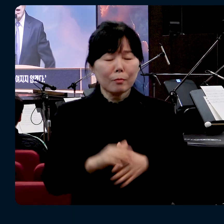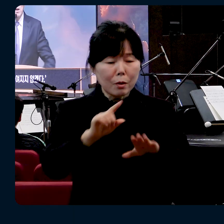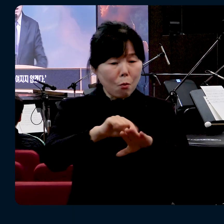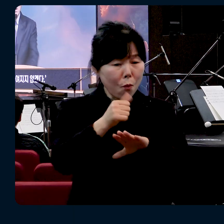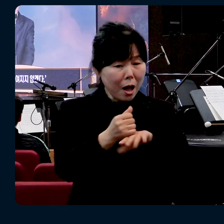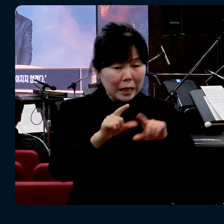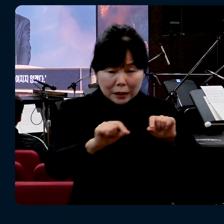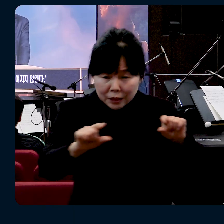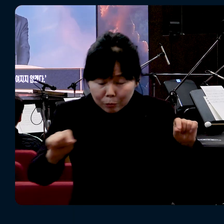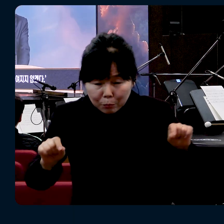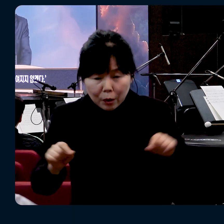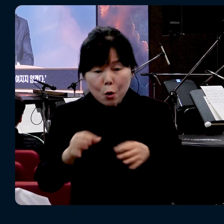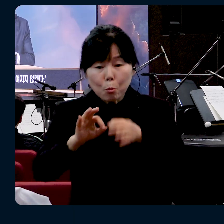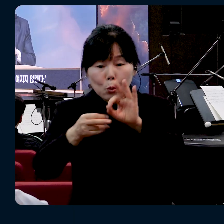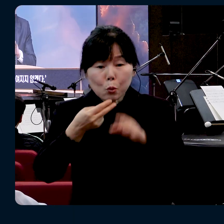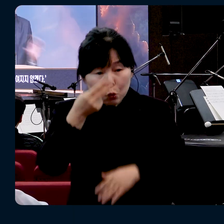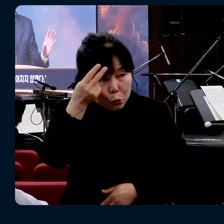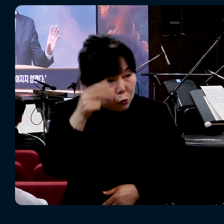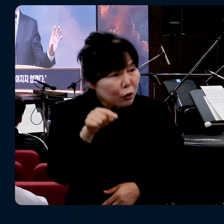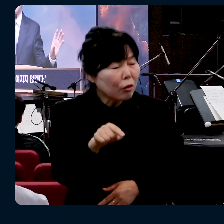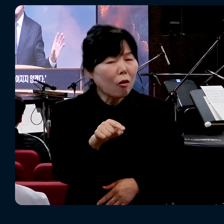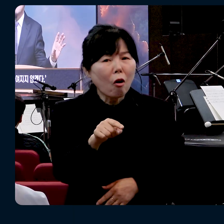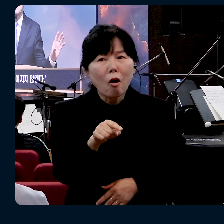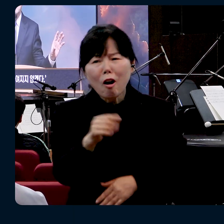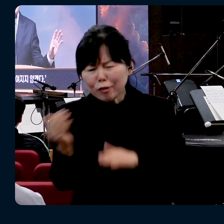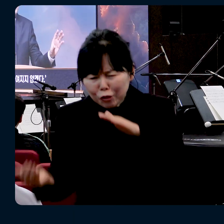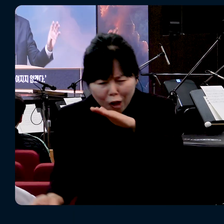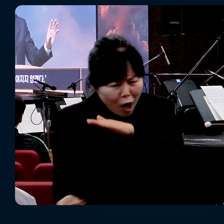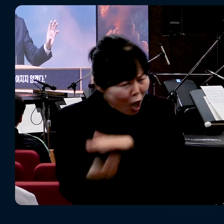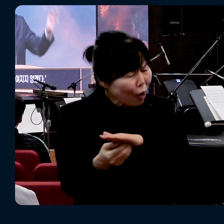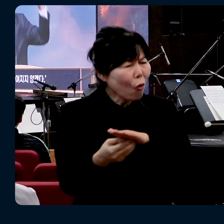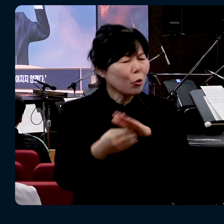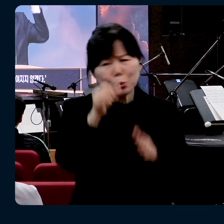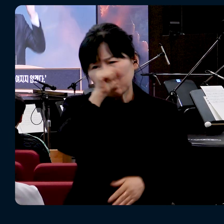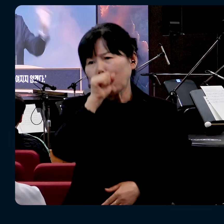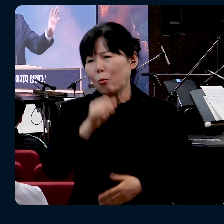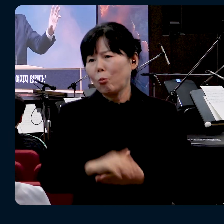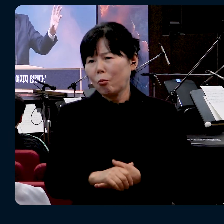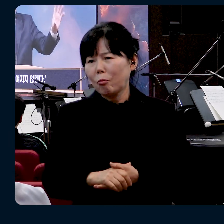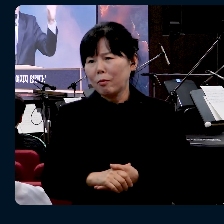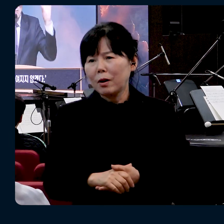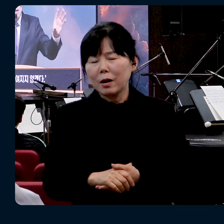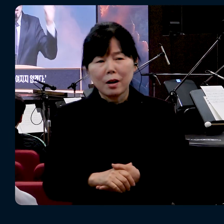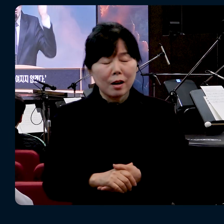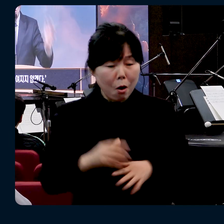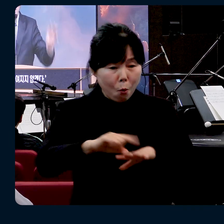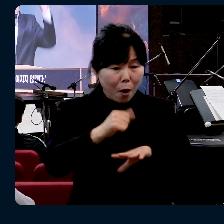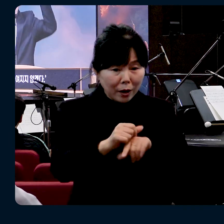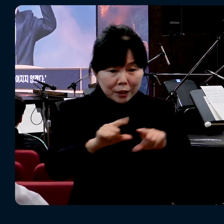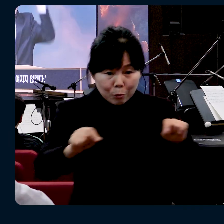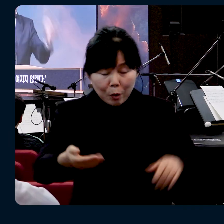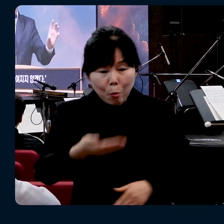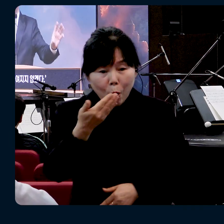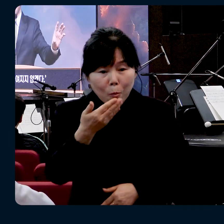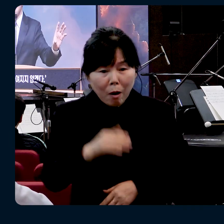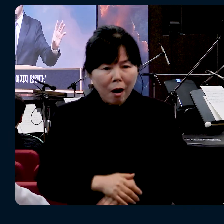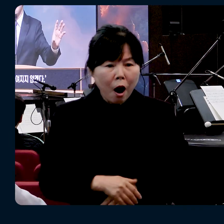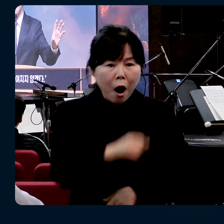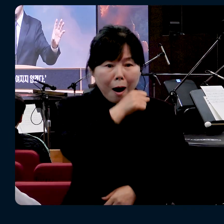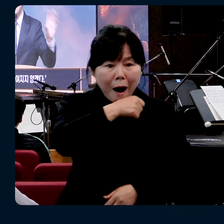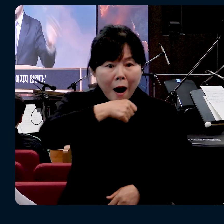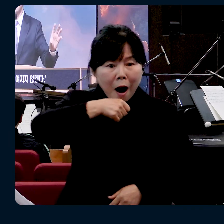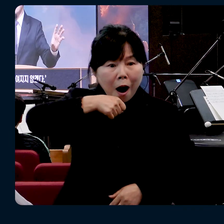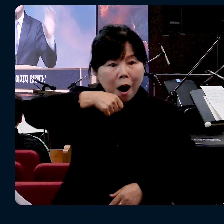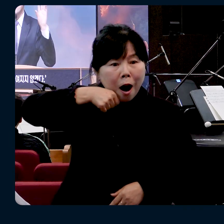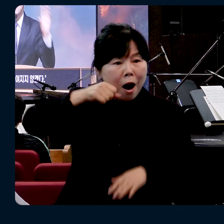왕의 진미와 그 포도주는요, 정말 좋은 것입니다. 그래서 일단 그것을 먹으면요, 입맛이 거기에 길들여지게